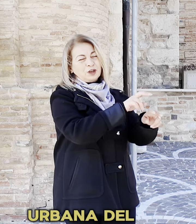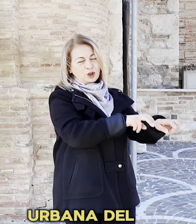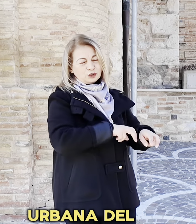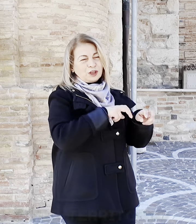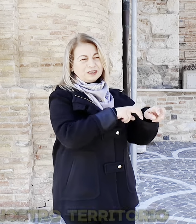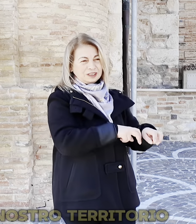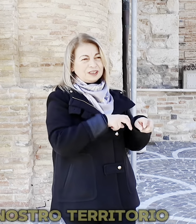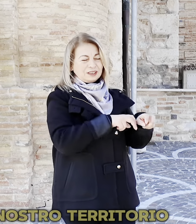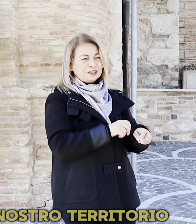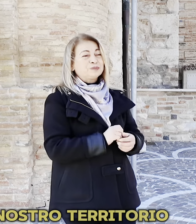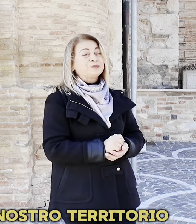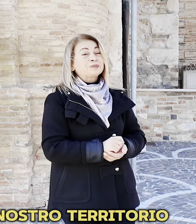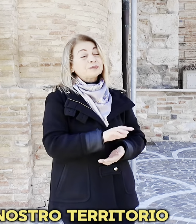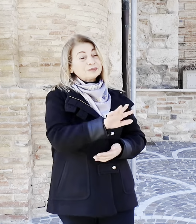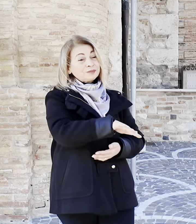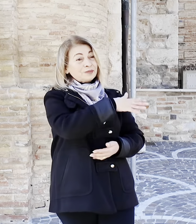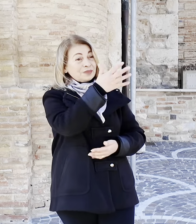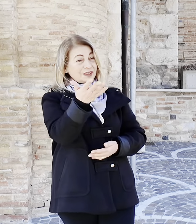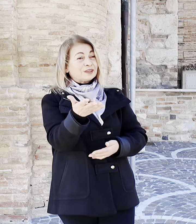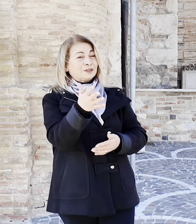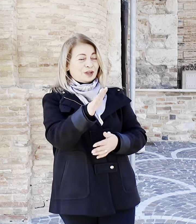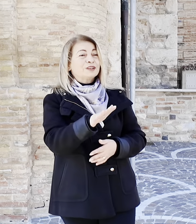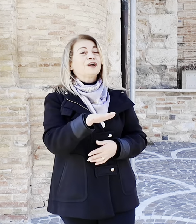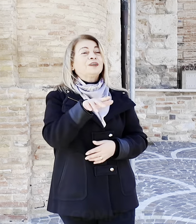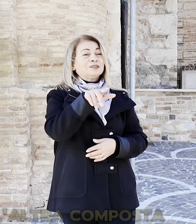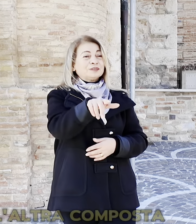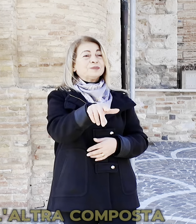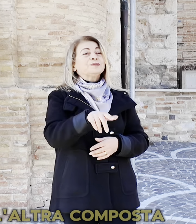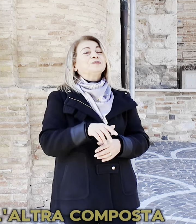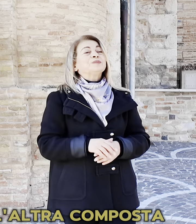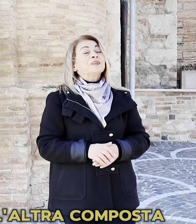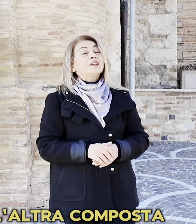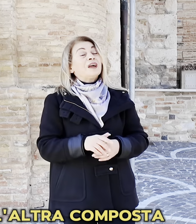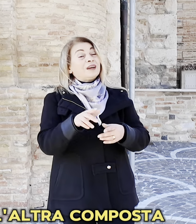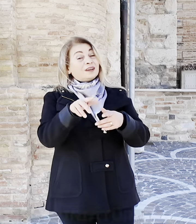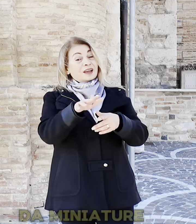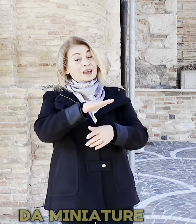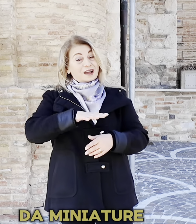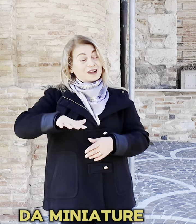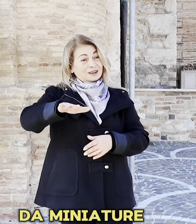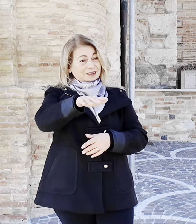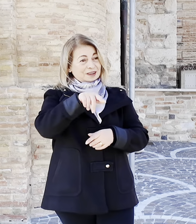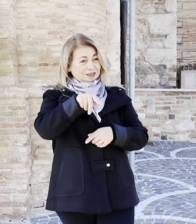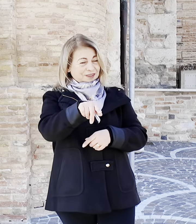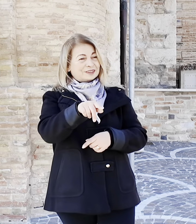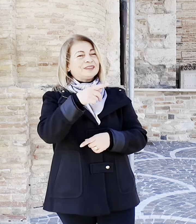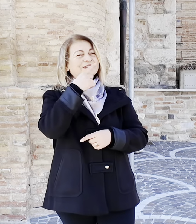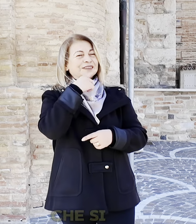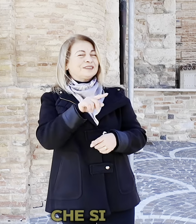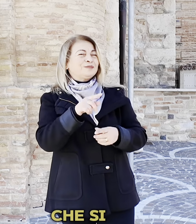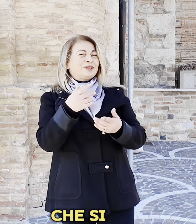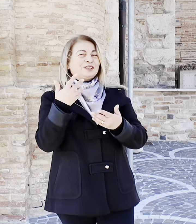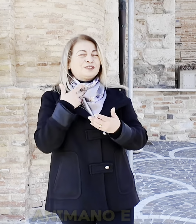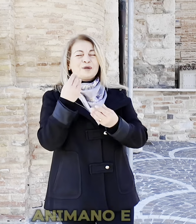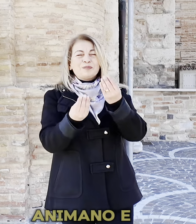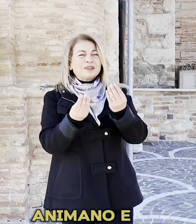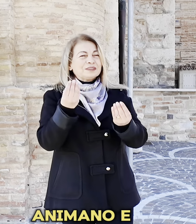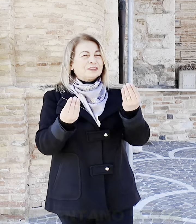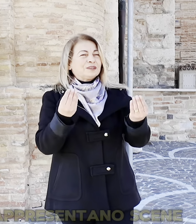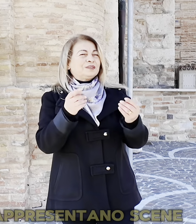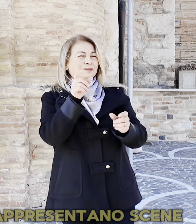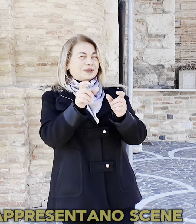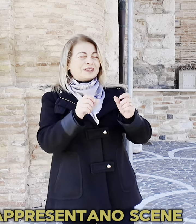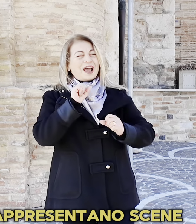urbana del nostro territorio, l'altra composta da miniature che si animano